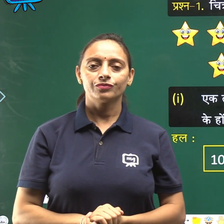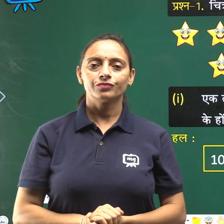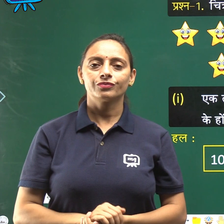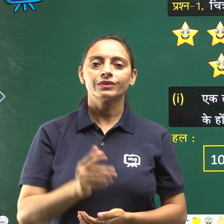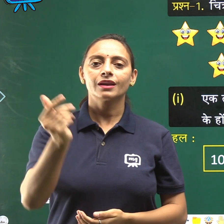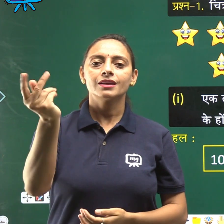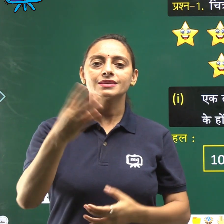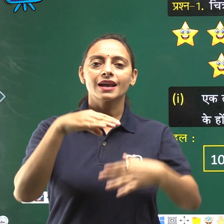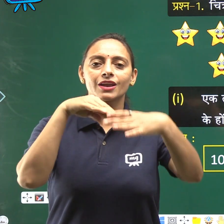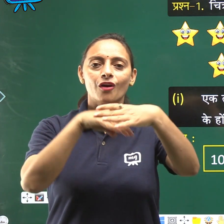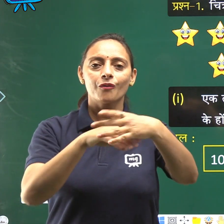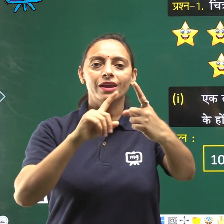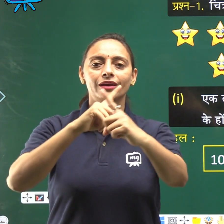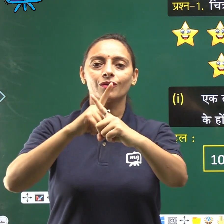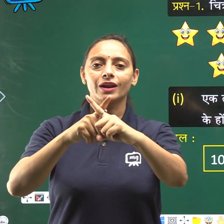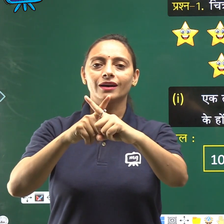संख्याओं में गुणा।